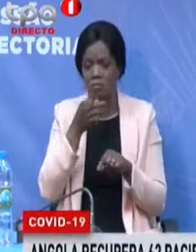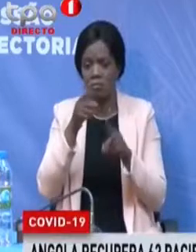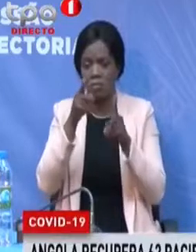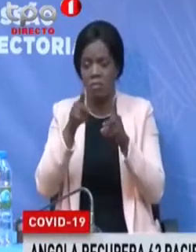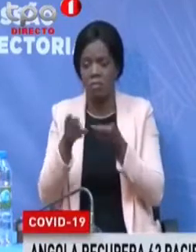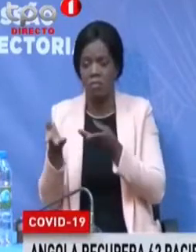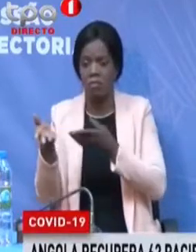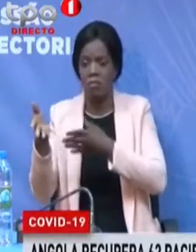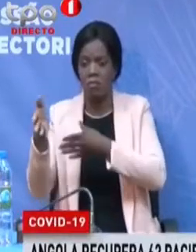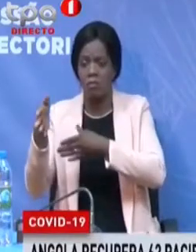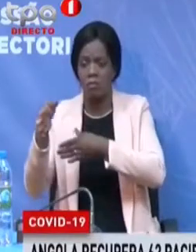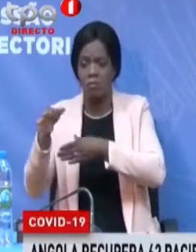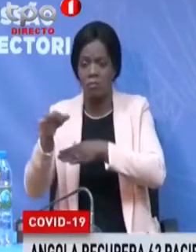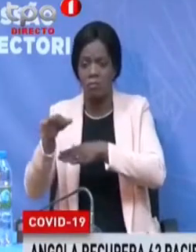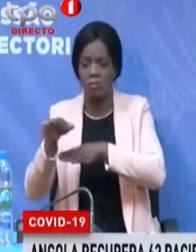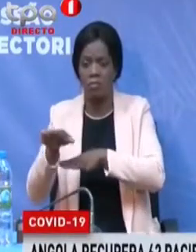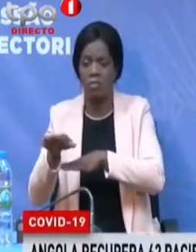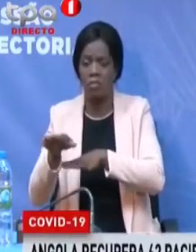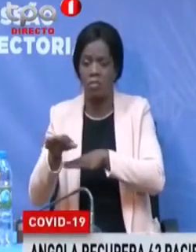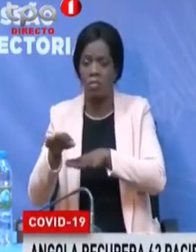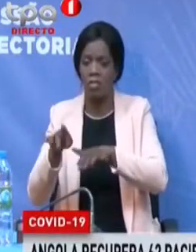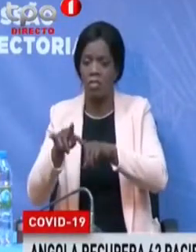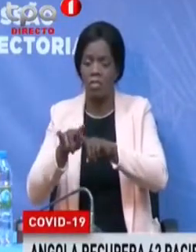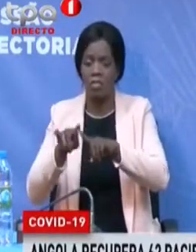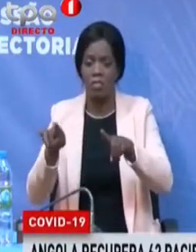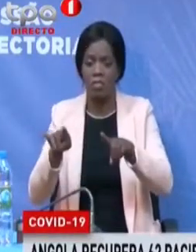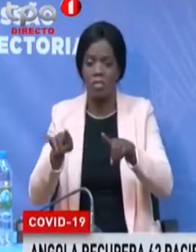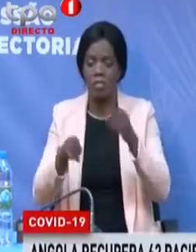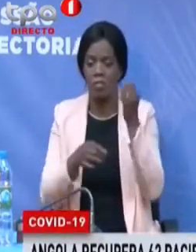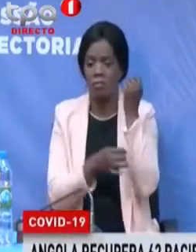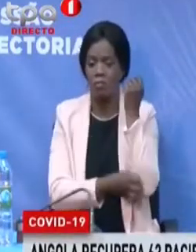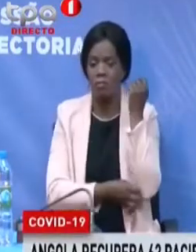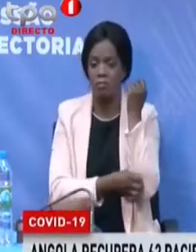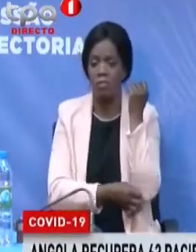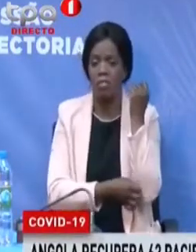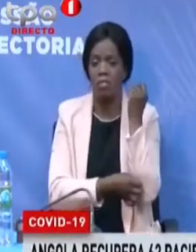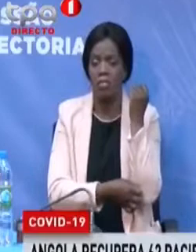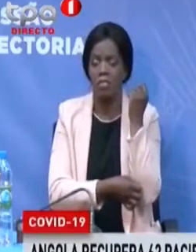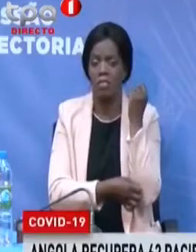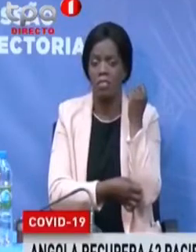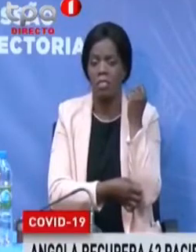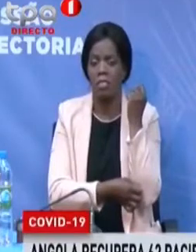um bocado diferente de Portugal, que classifica casos e mortes.